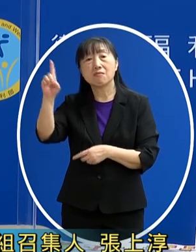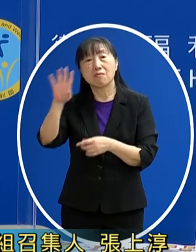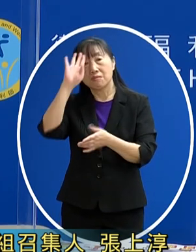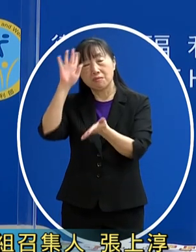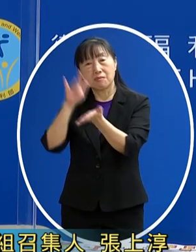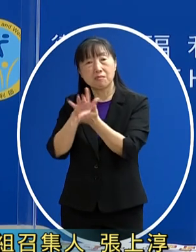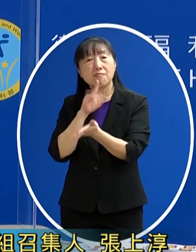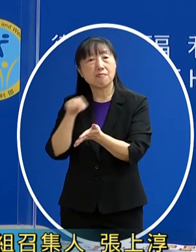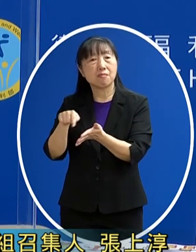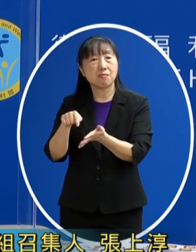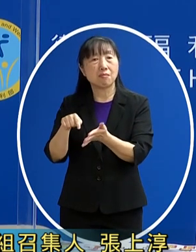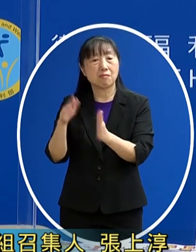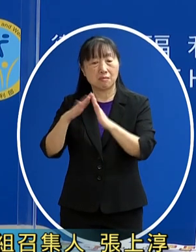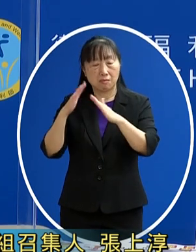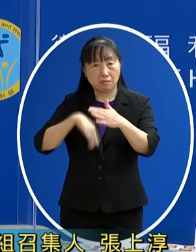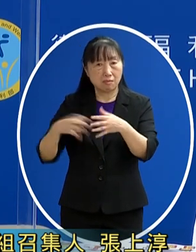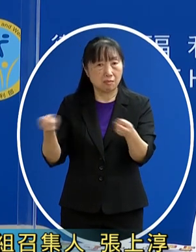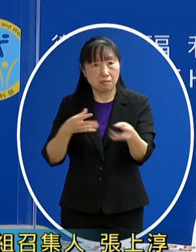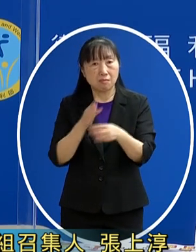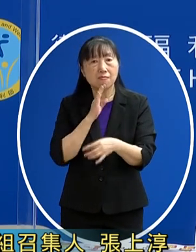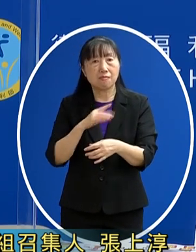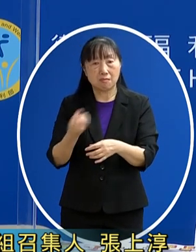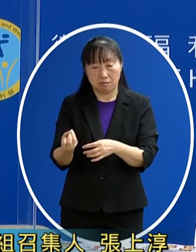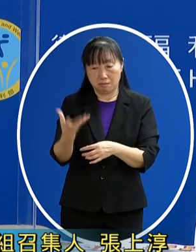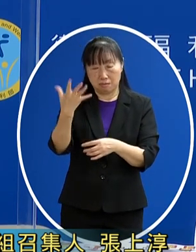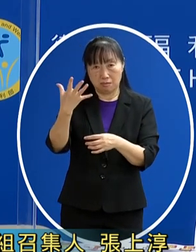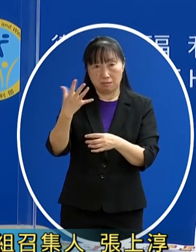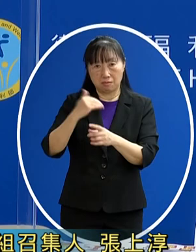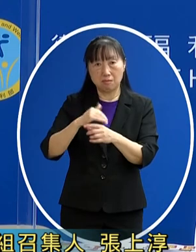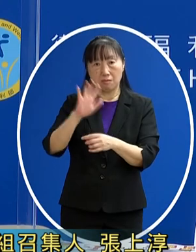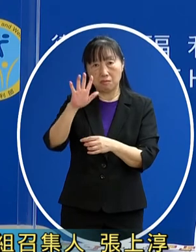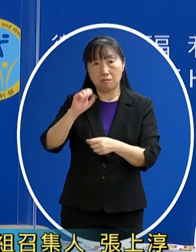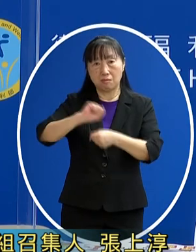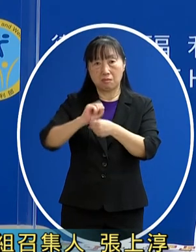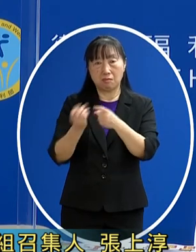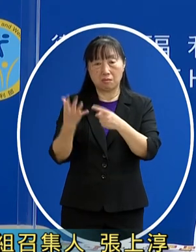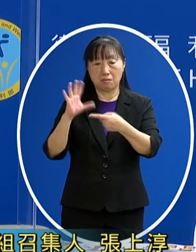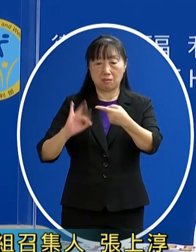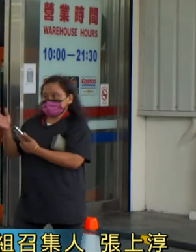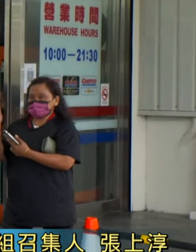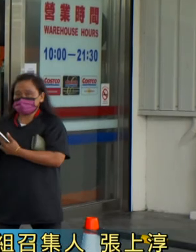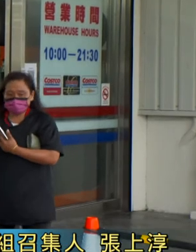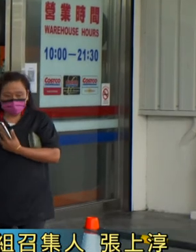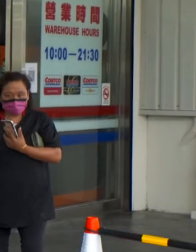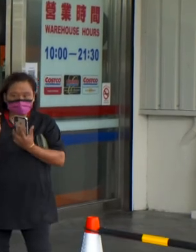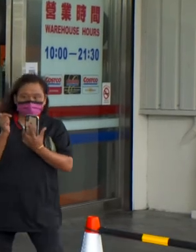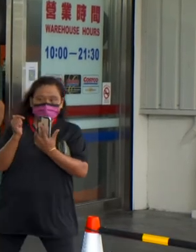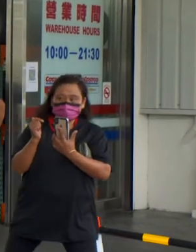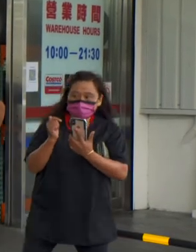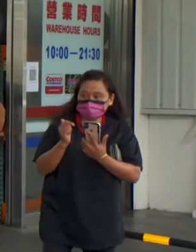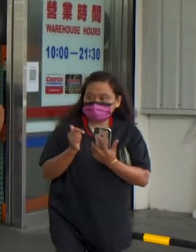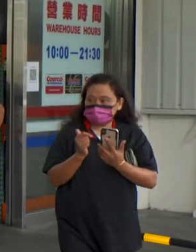的时候，这个加护的传播率确实有上升不少，到12%。